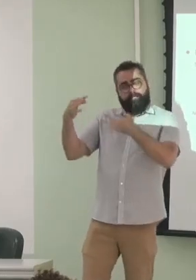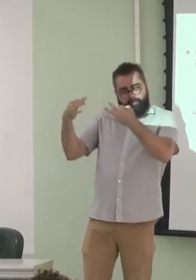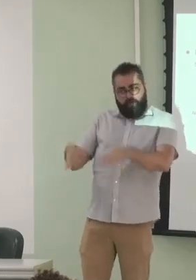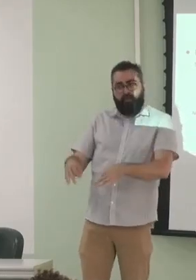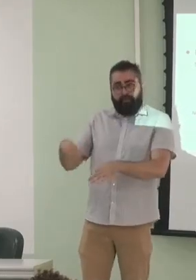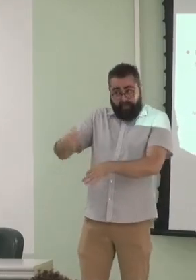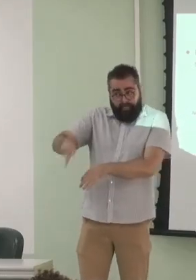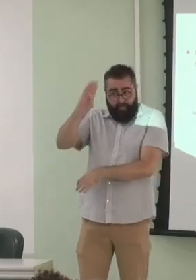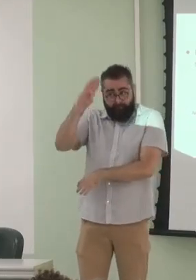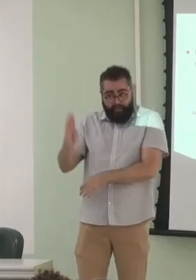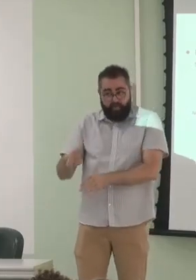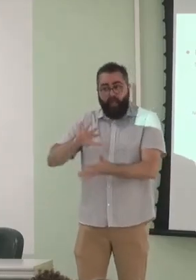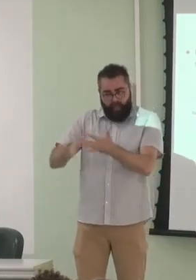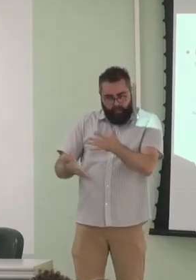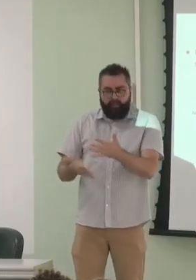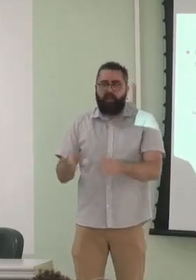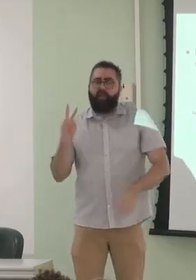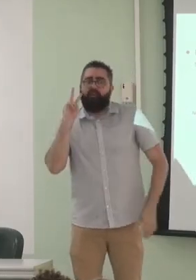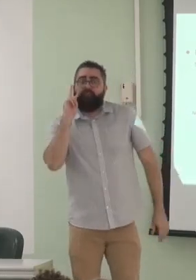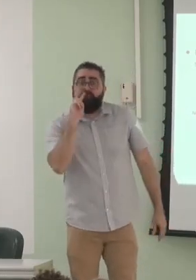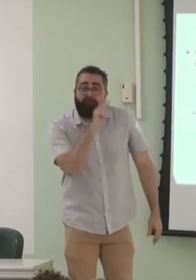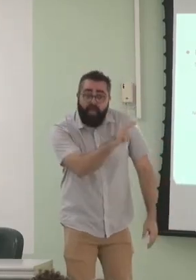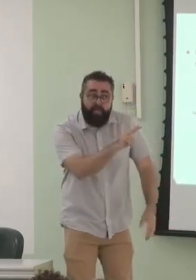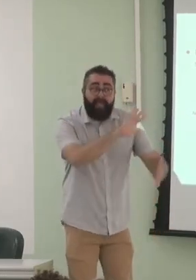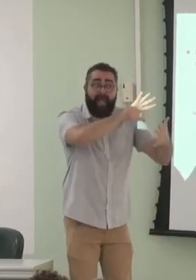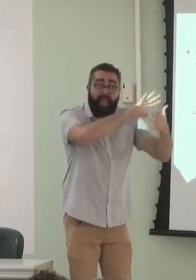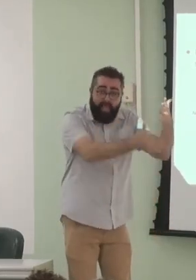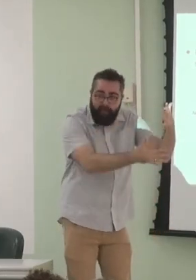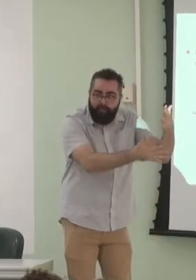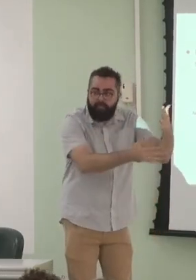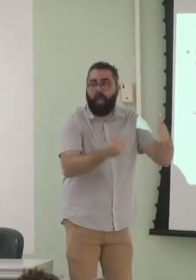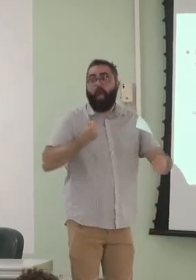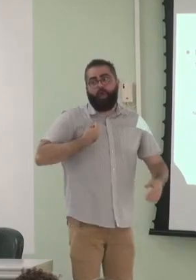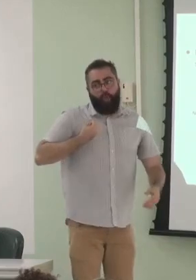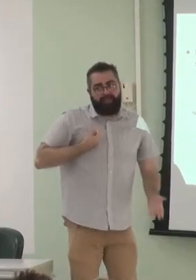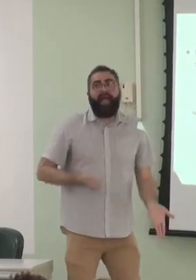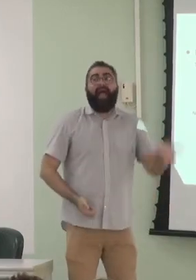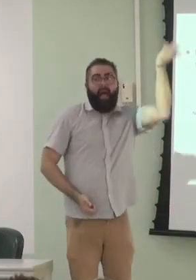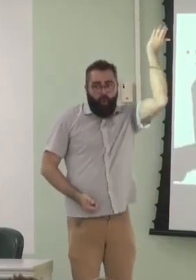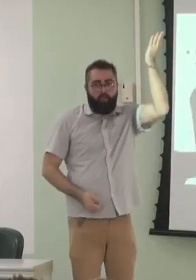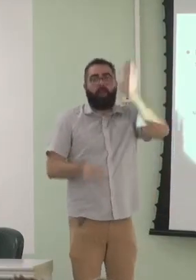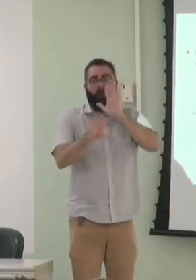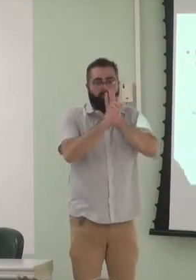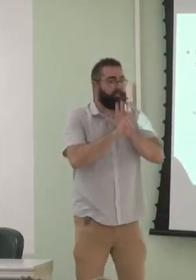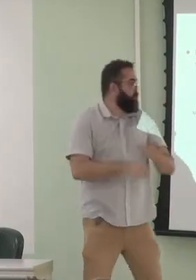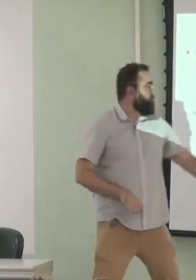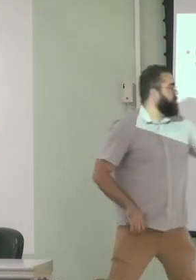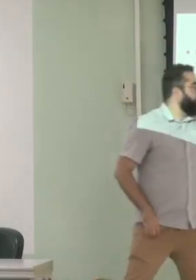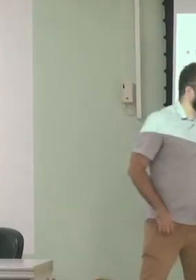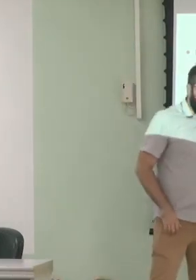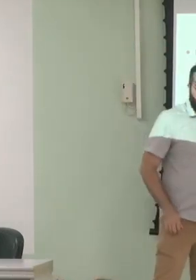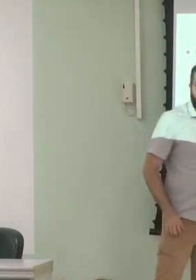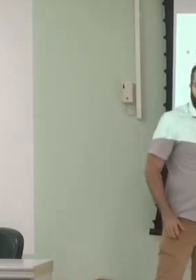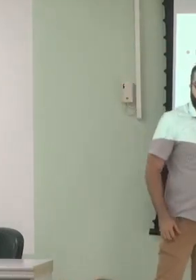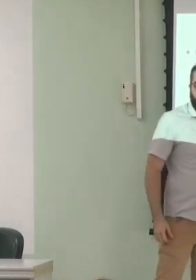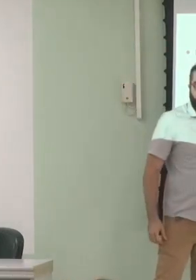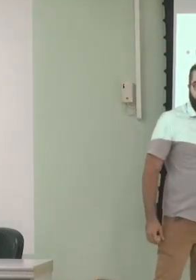de pessoas surdas que utilizam língua de sinais brasileira ao virem Libras, eles